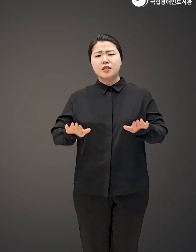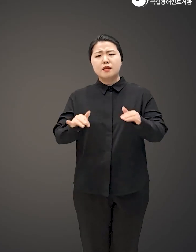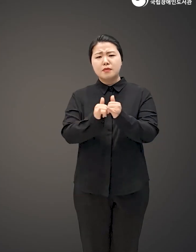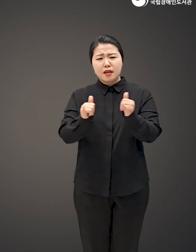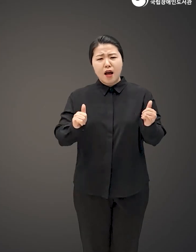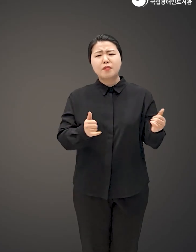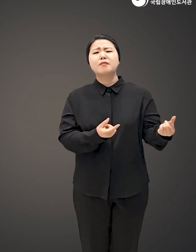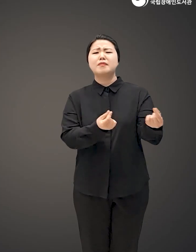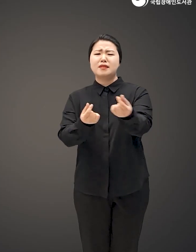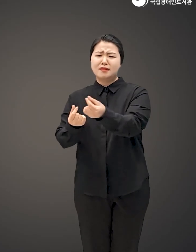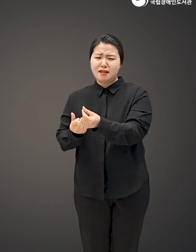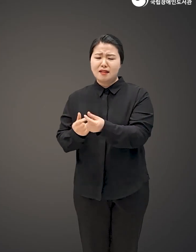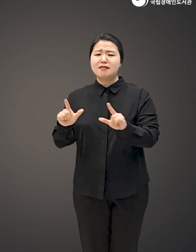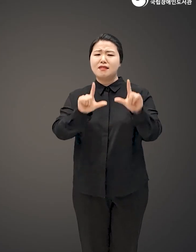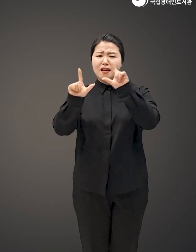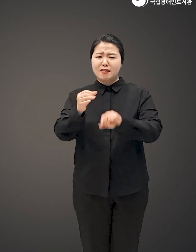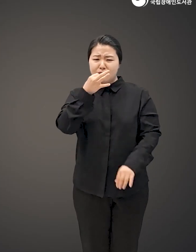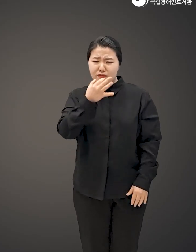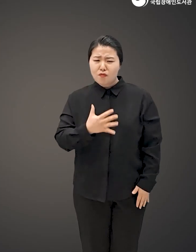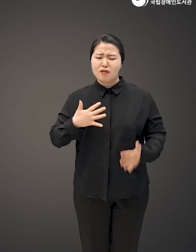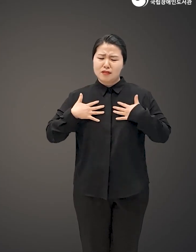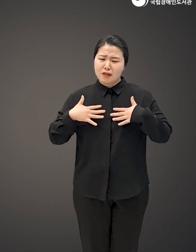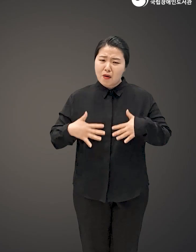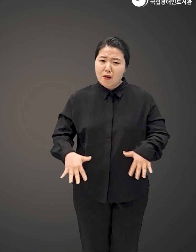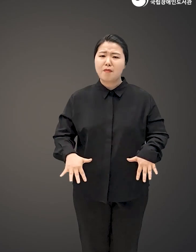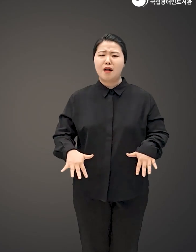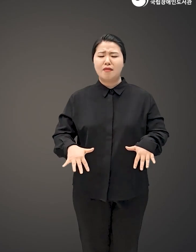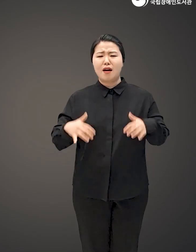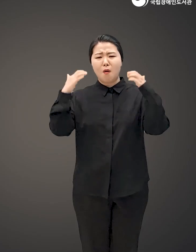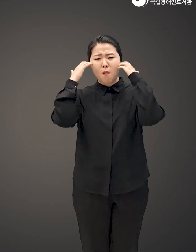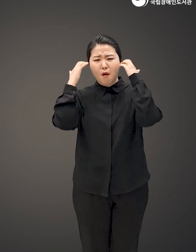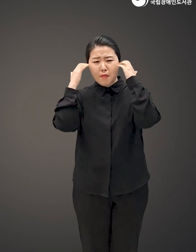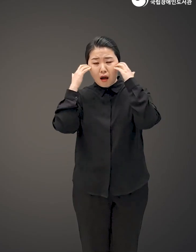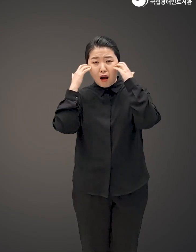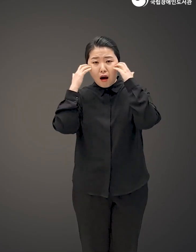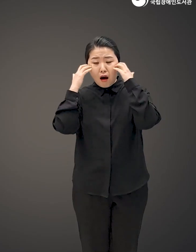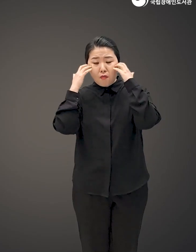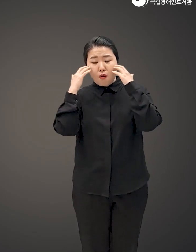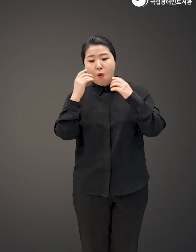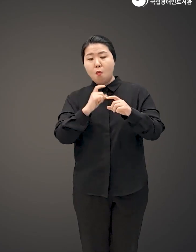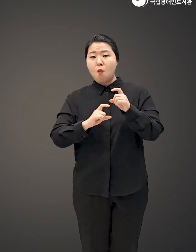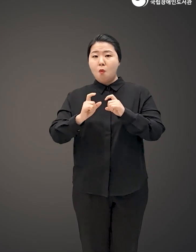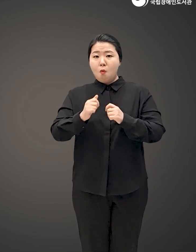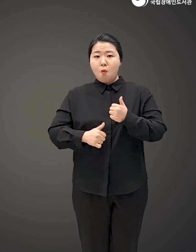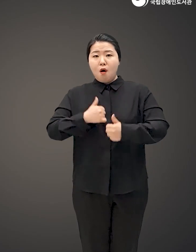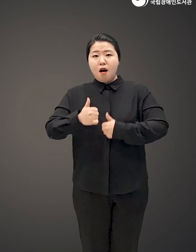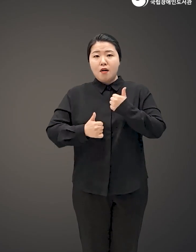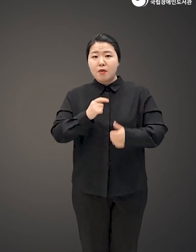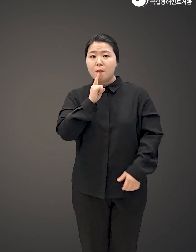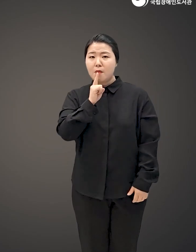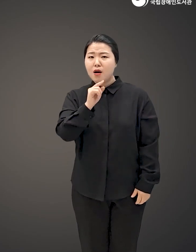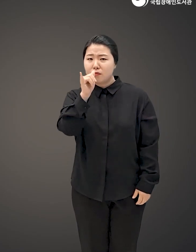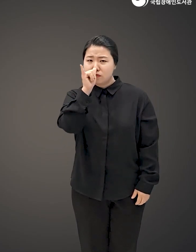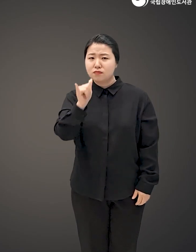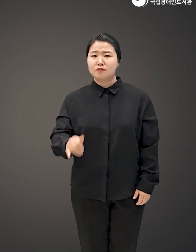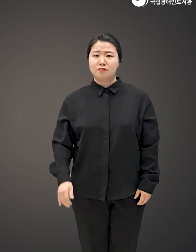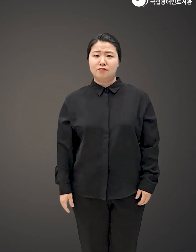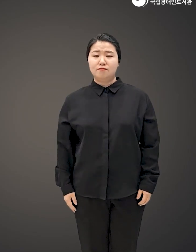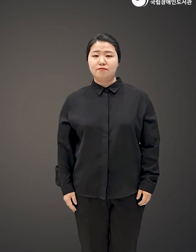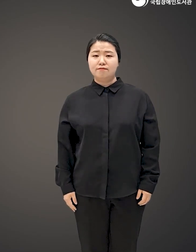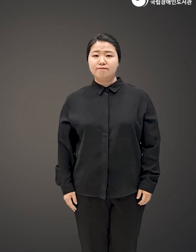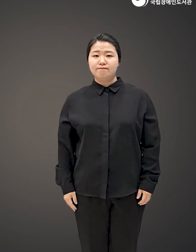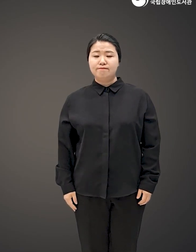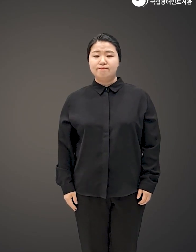지금 사람들 너나 없이 살기 힘들다, 지쳤다, 고달프다, 심지어 화가 난다고까지 말을 한다.